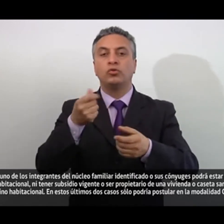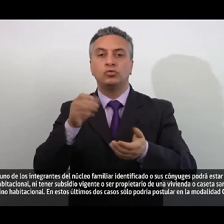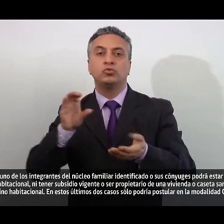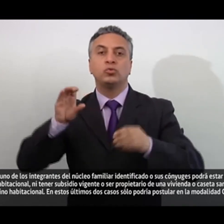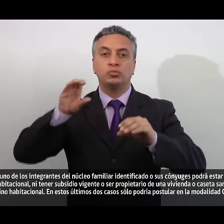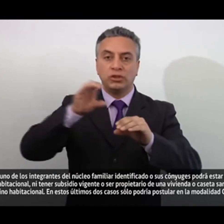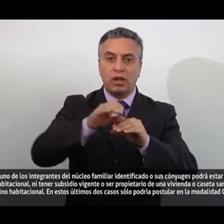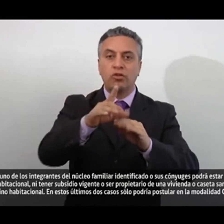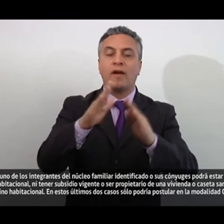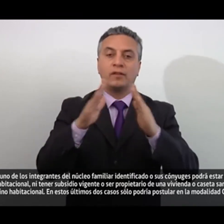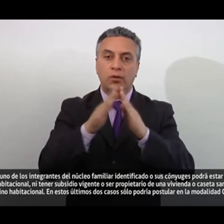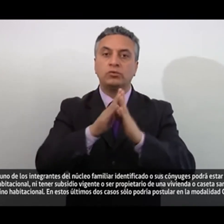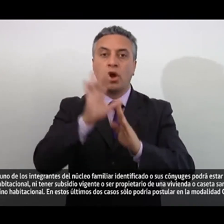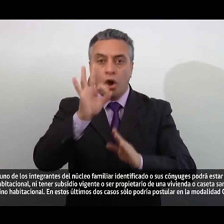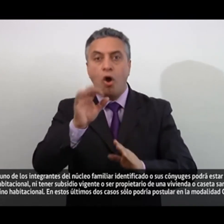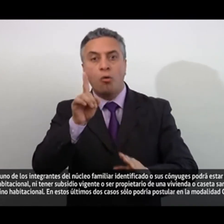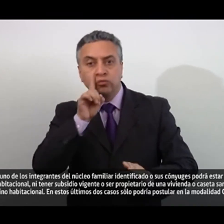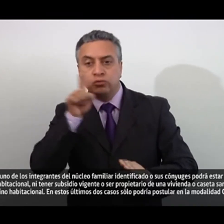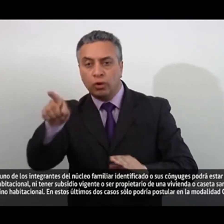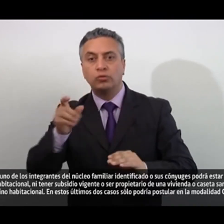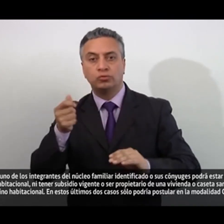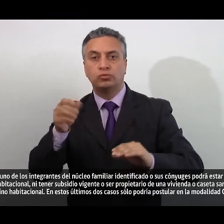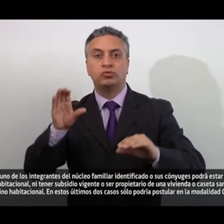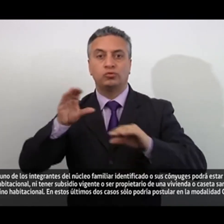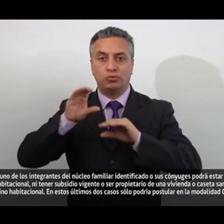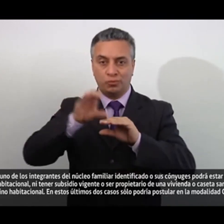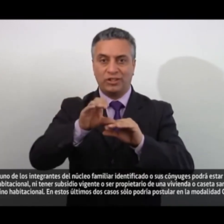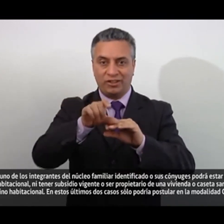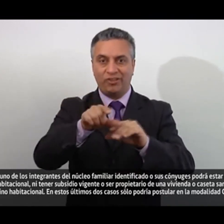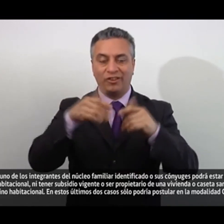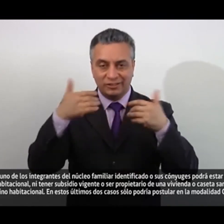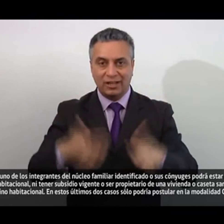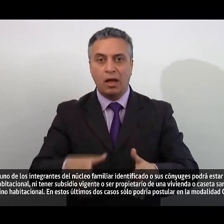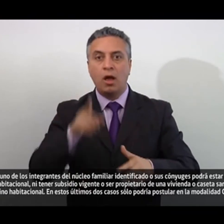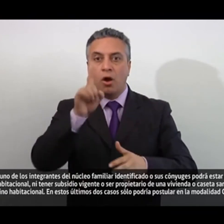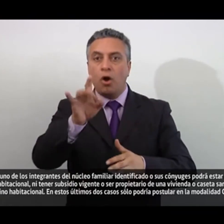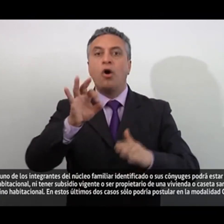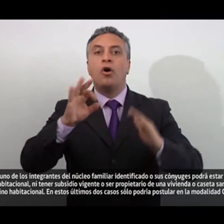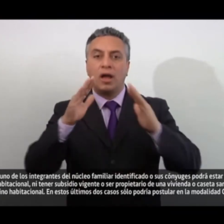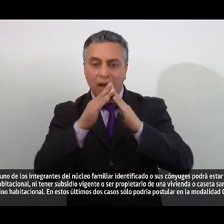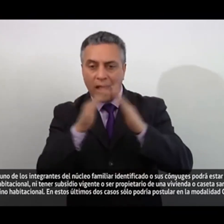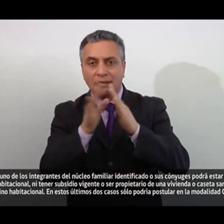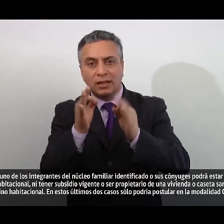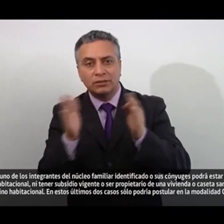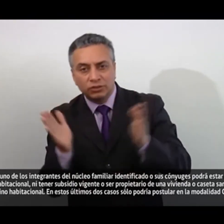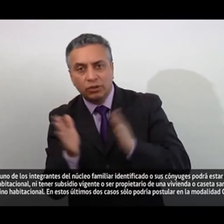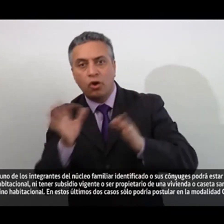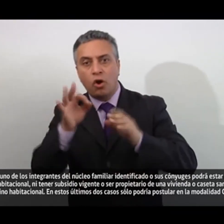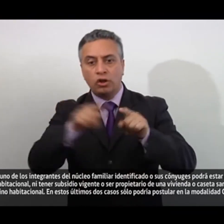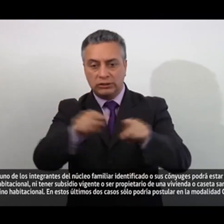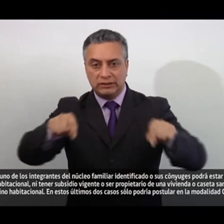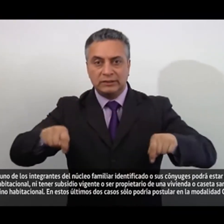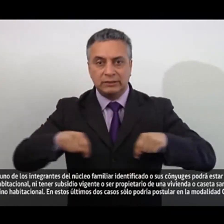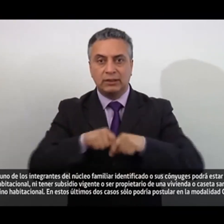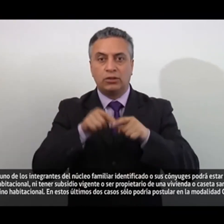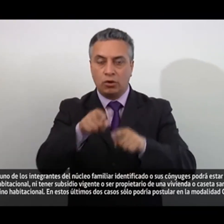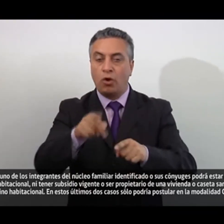un subsidio habitacional ni tener subsidio vigente o ser propietario de una vivienda o caseta sanitaria o de un sitio con